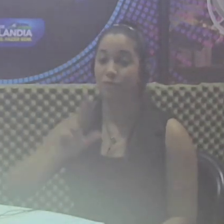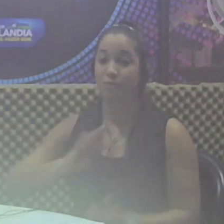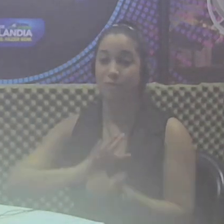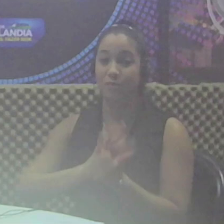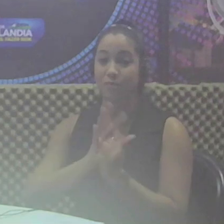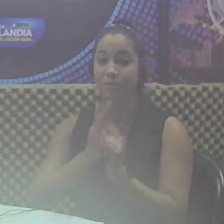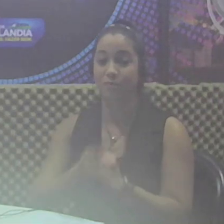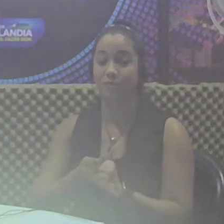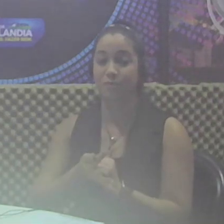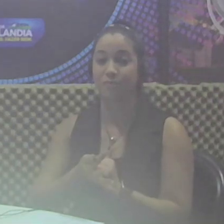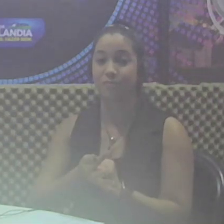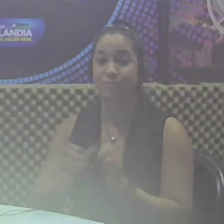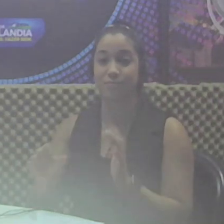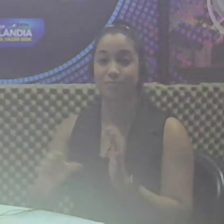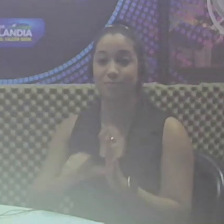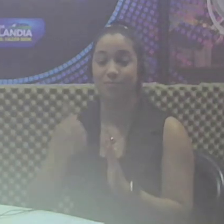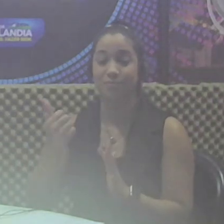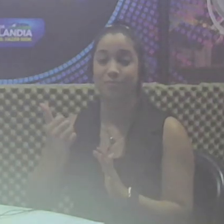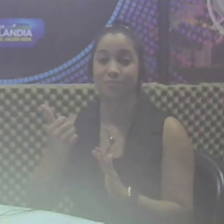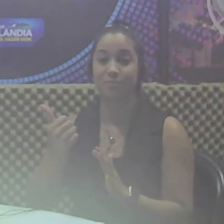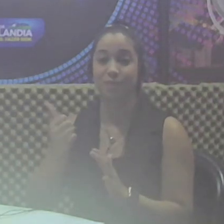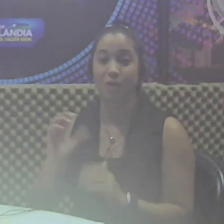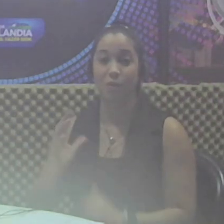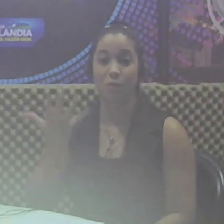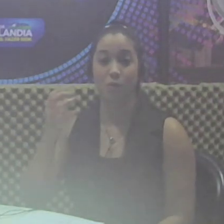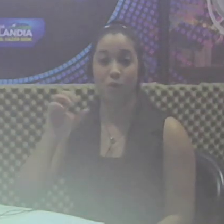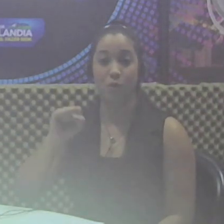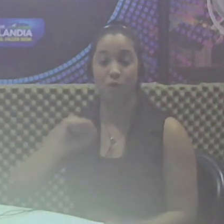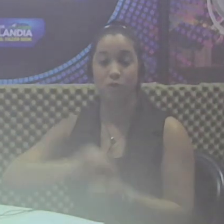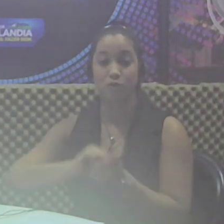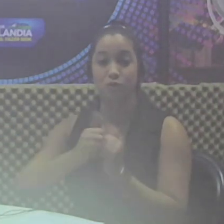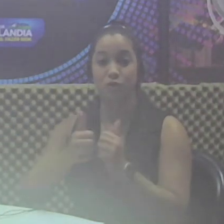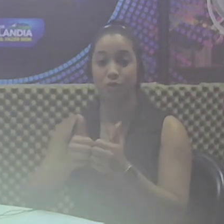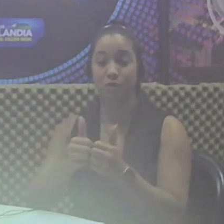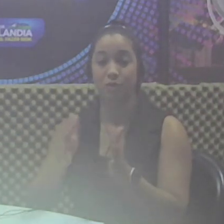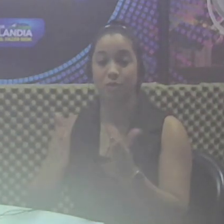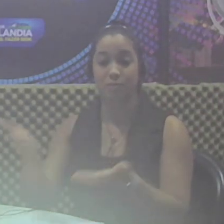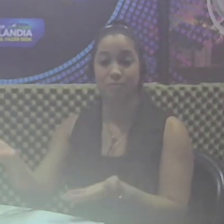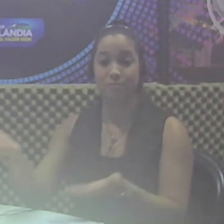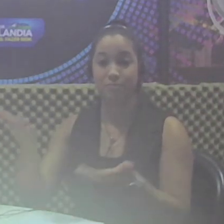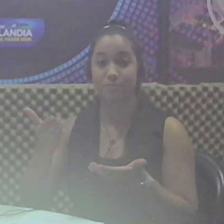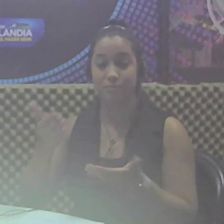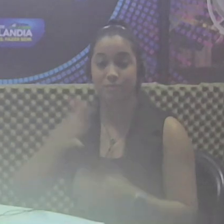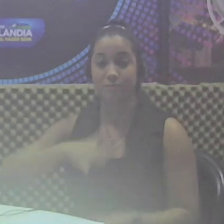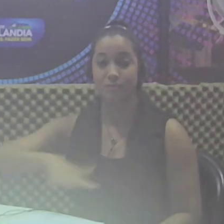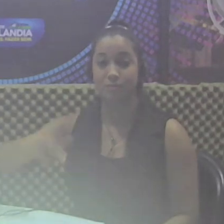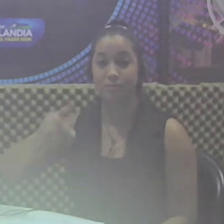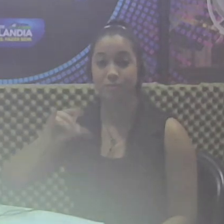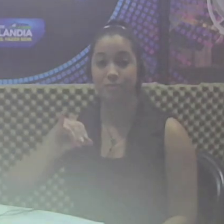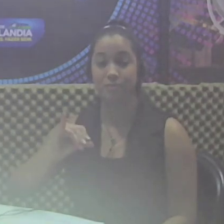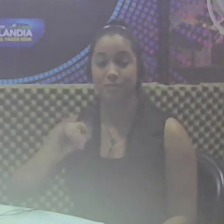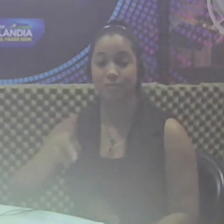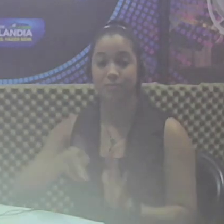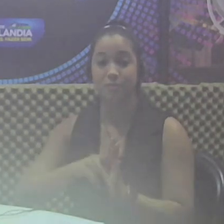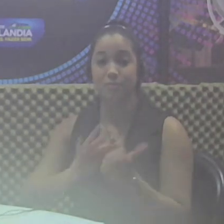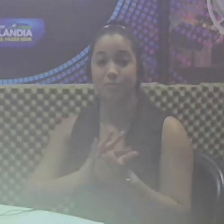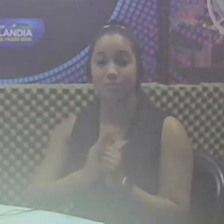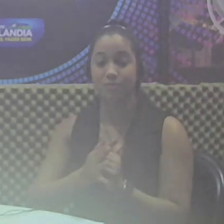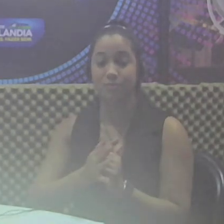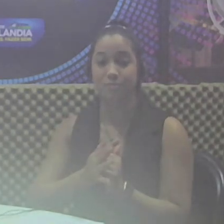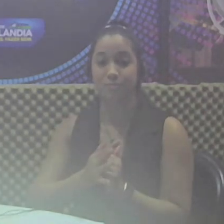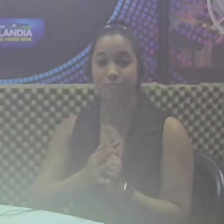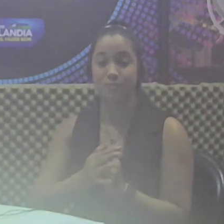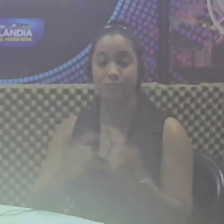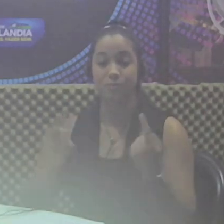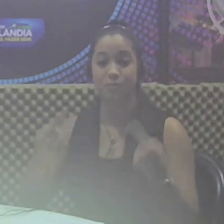Futel. Na primeira rodada, ocorreram 8 jogos abertos ao público em campos de poliesportivo da Futel. A